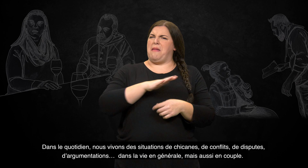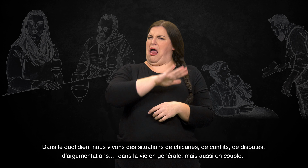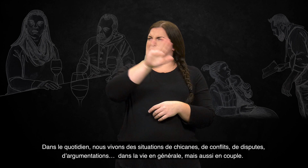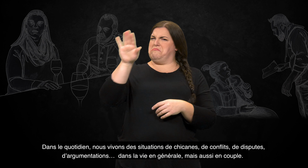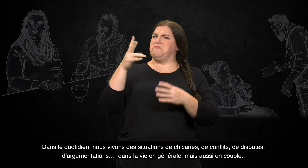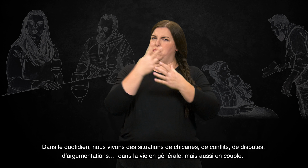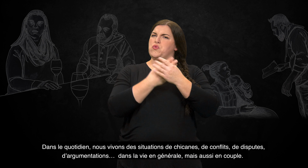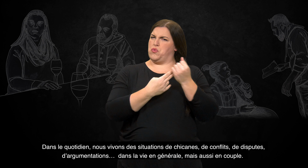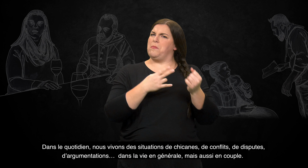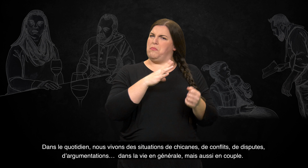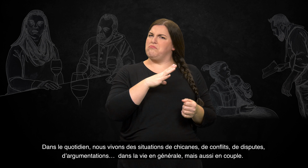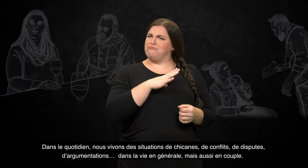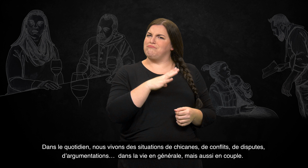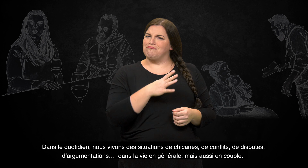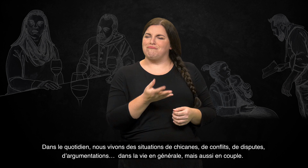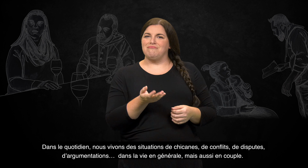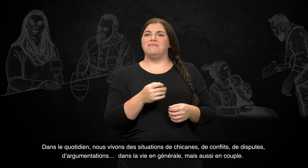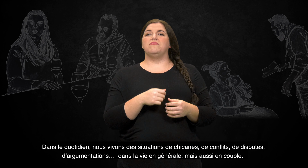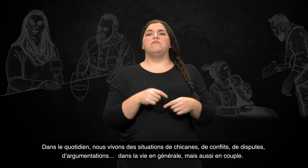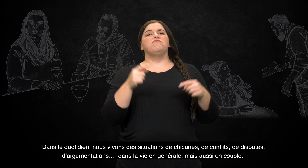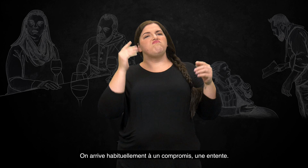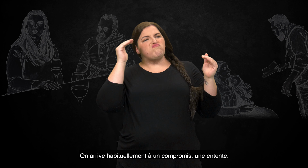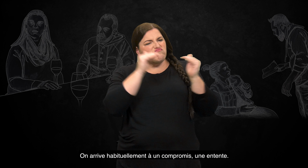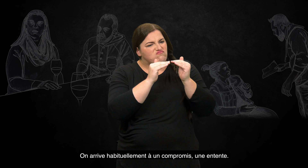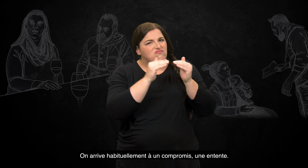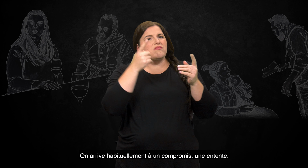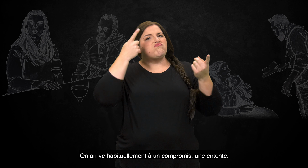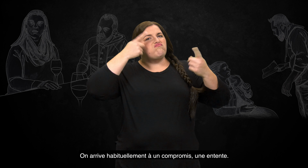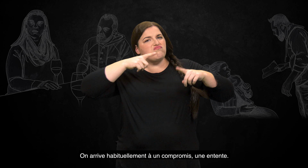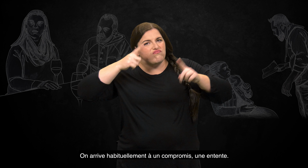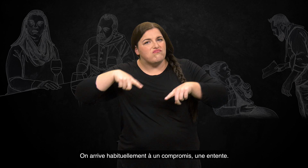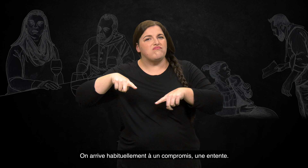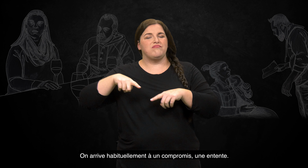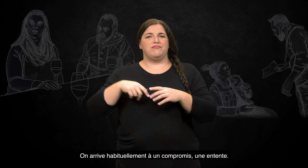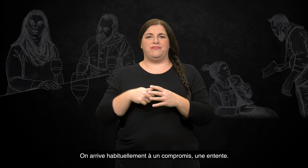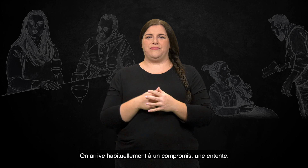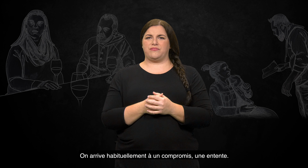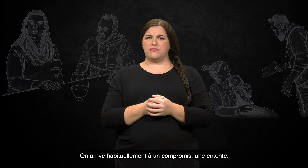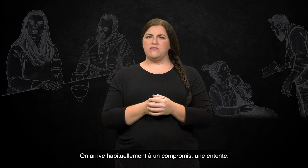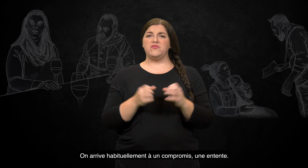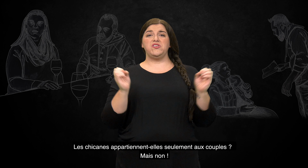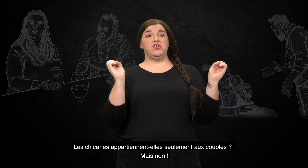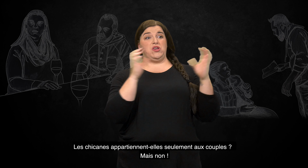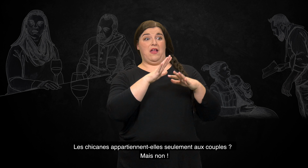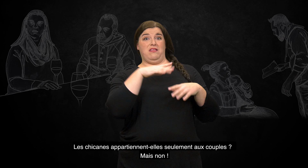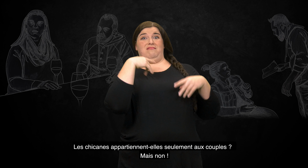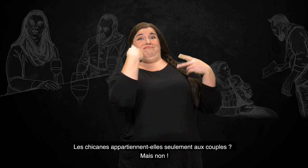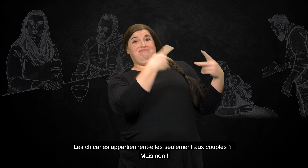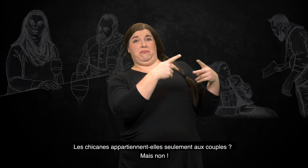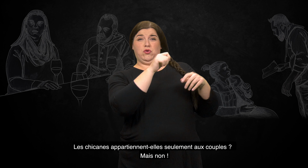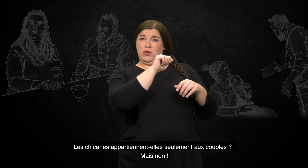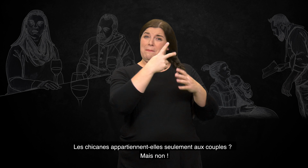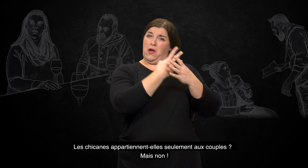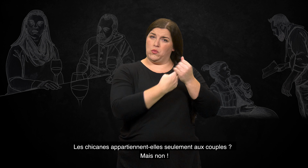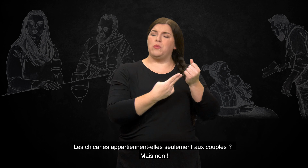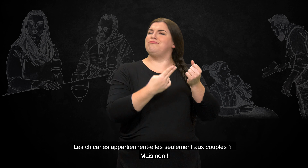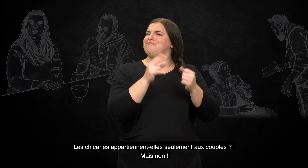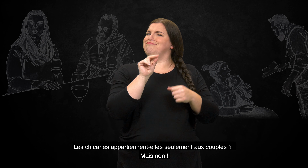vie en général, mais aussi en couple. On arrive habituellement à un compromis, une entente. Les chicanes appartiennent-elles seulement au